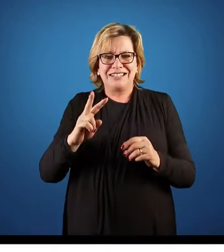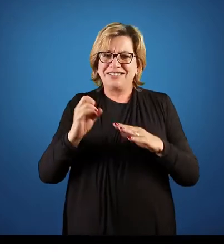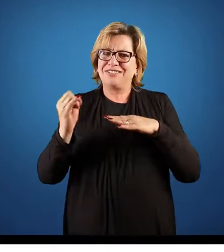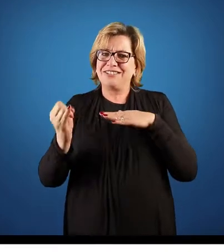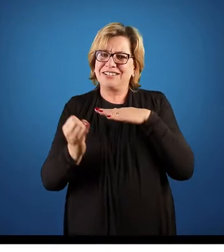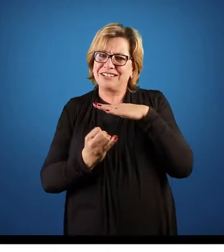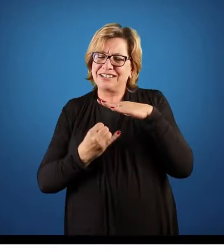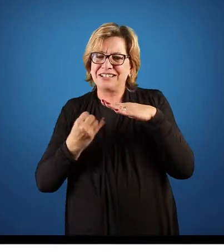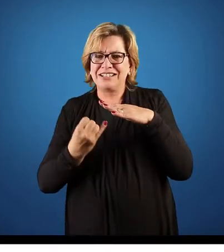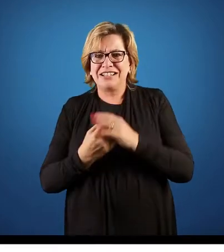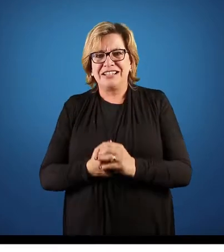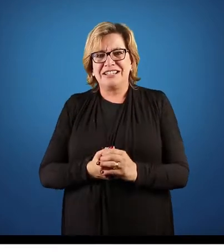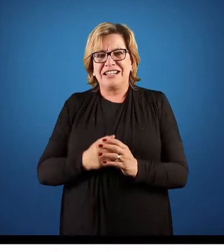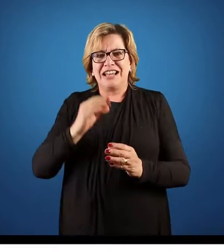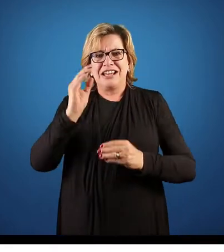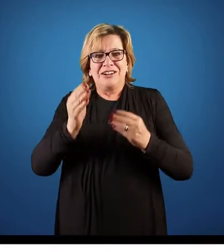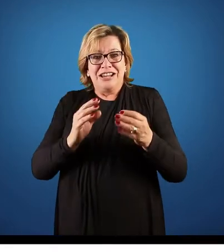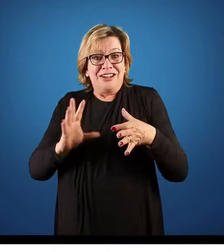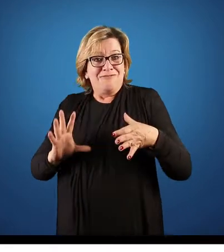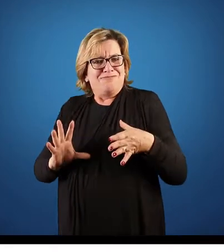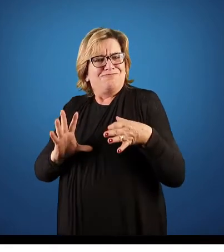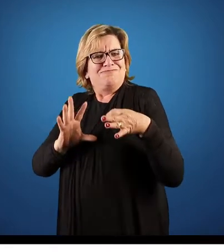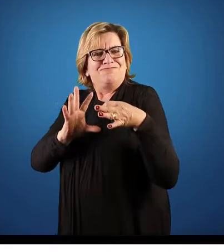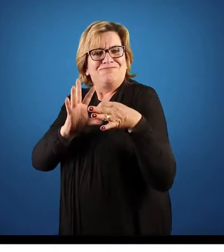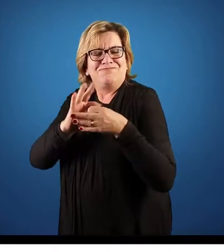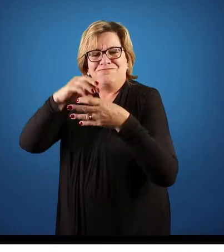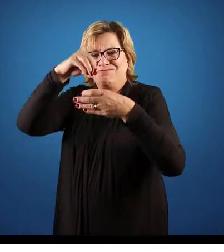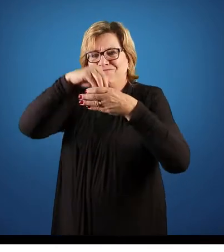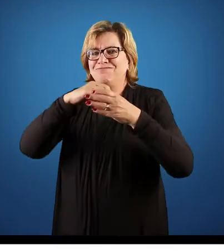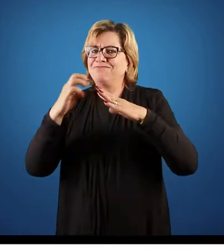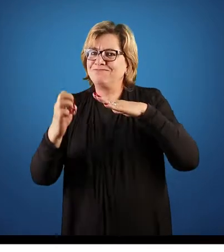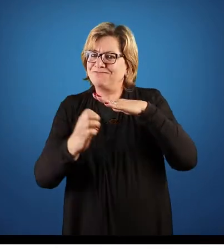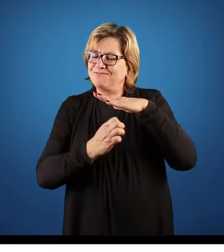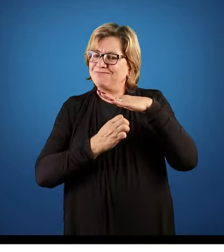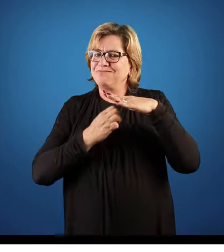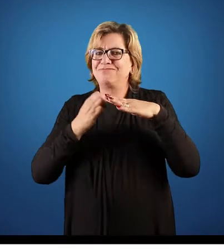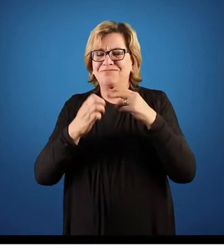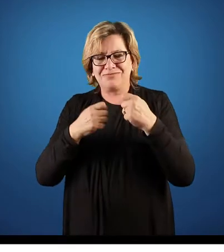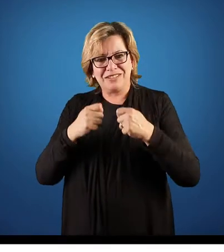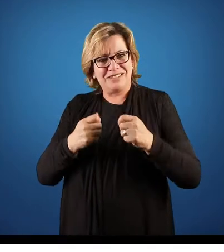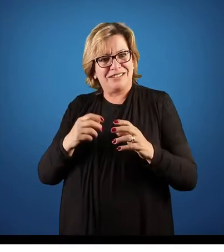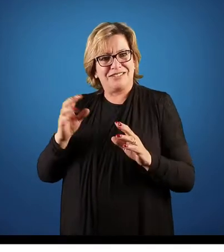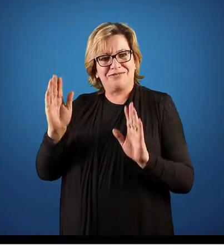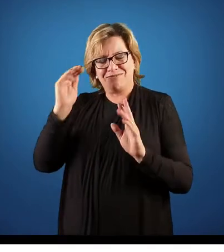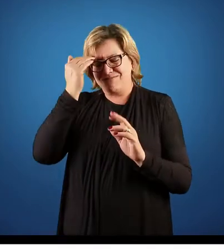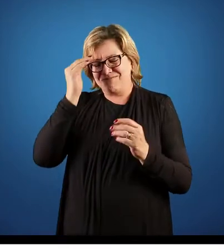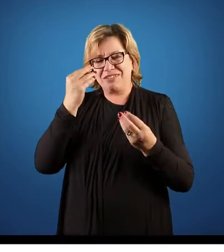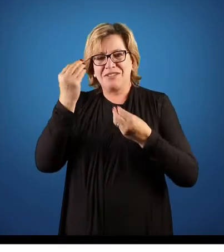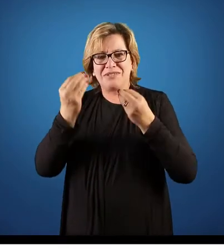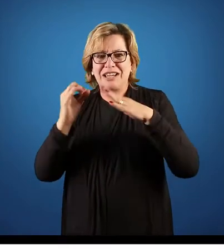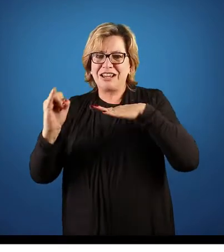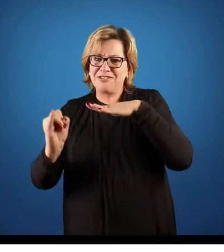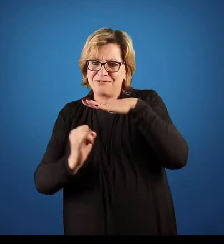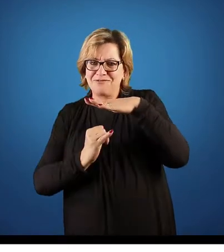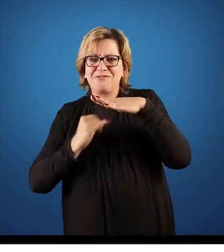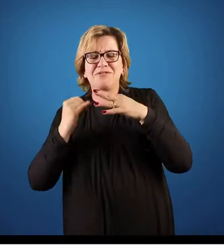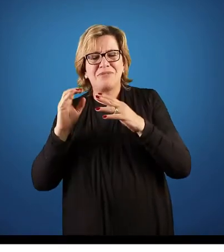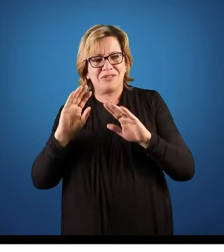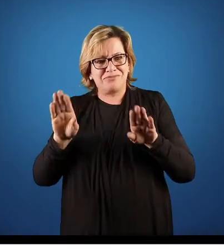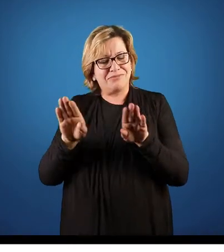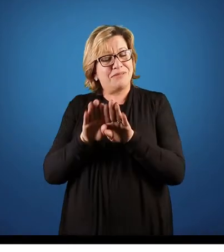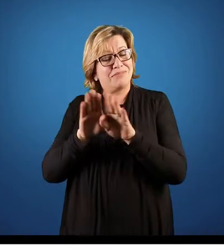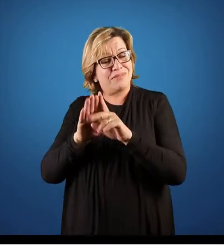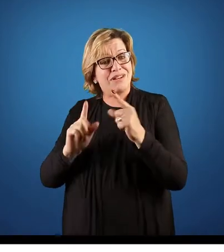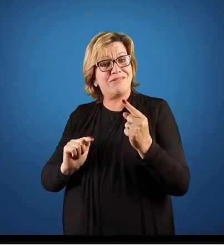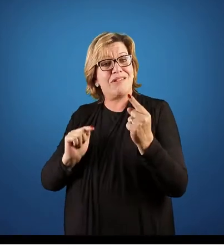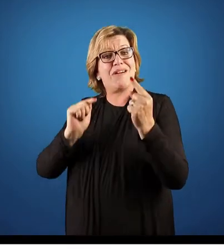formal e esses laços dentro das nossas empresas têm que ser trabalhados para que aquela organização informal também têm os mesmos